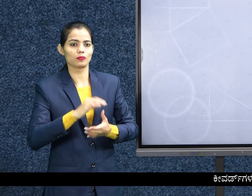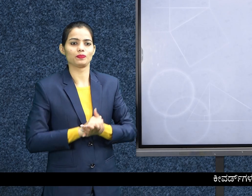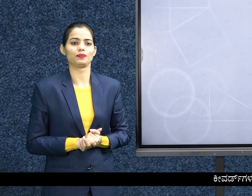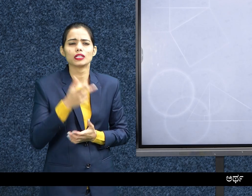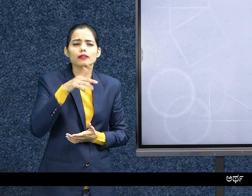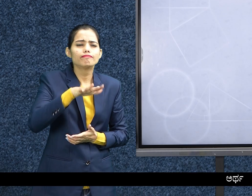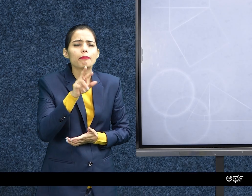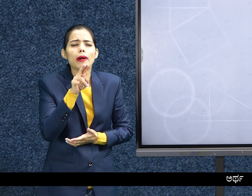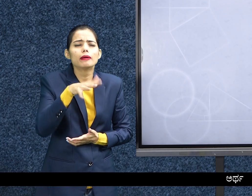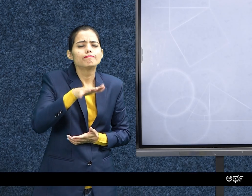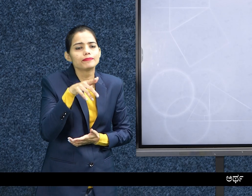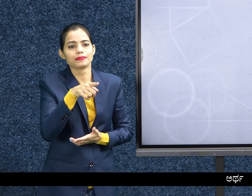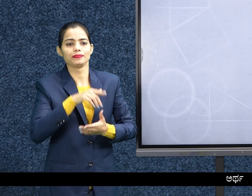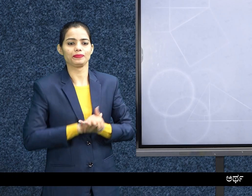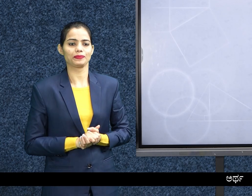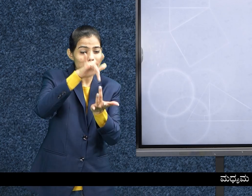ಕೀವರ್ಡ್ಗಳು: ಅರ್ಥ,